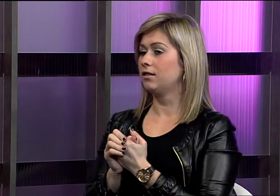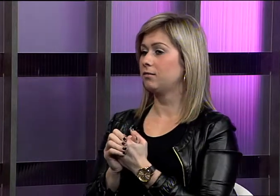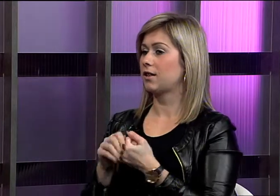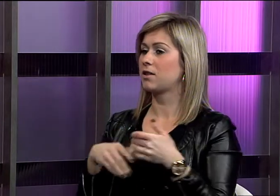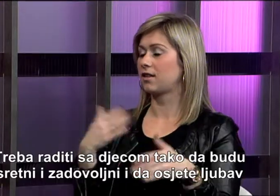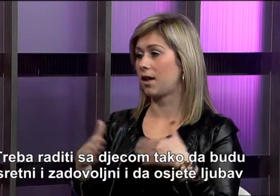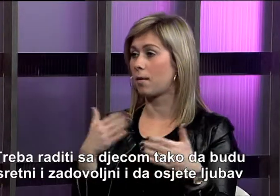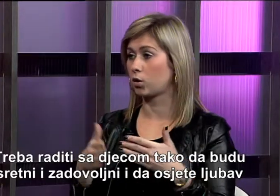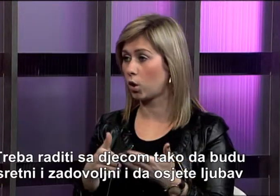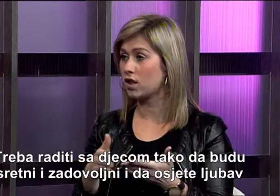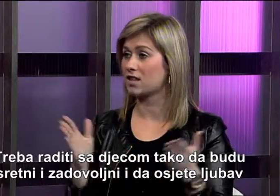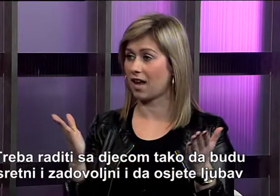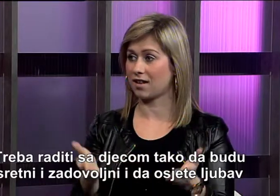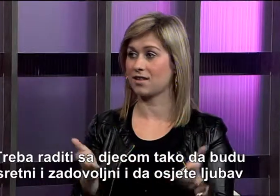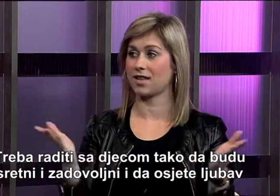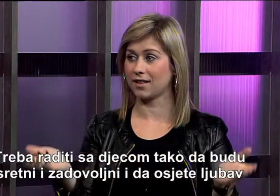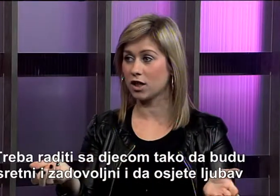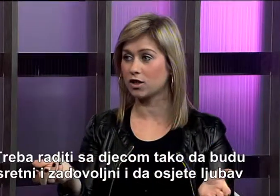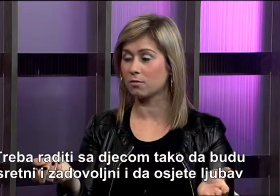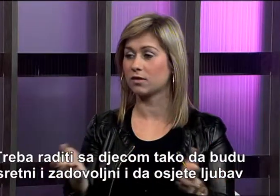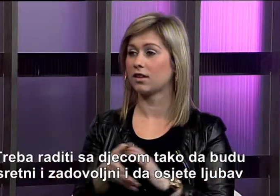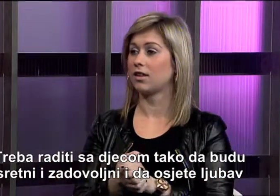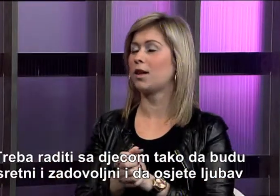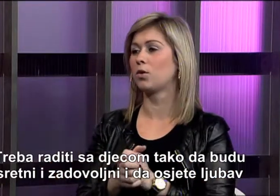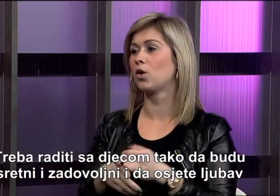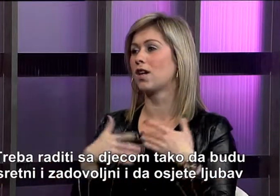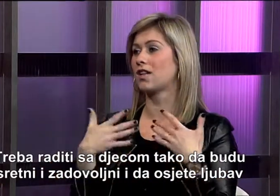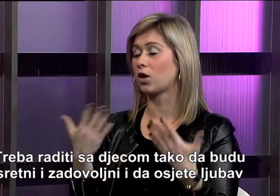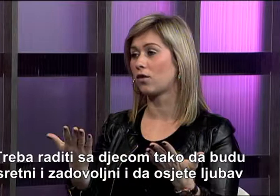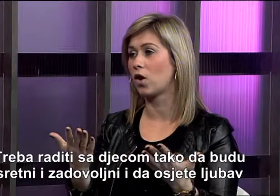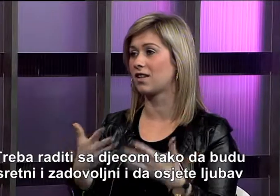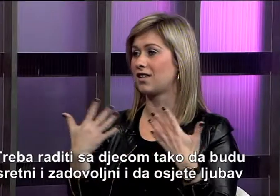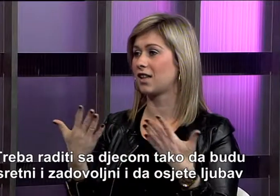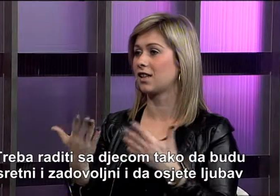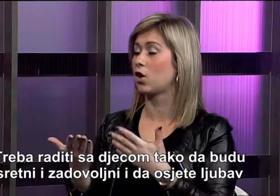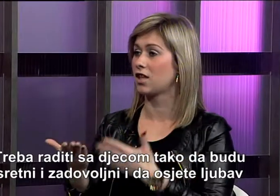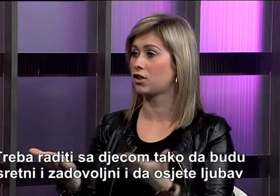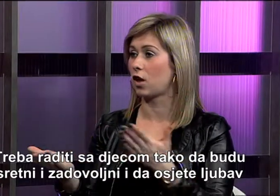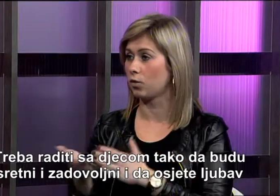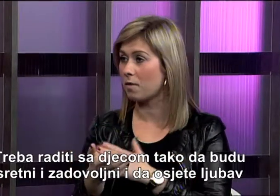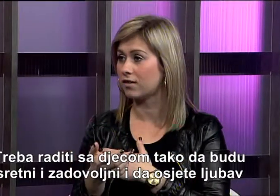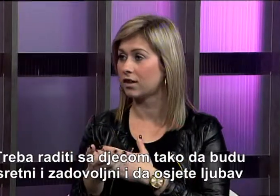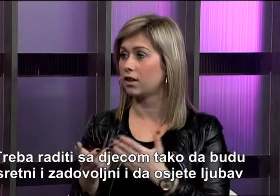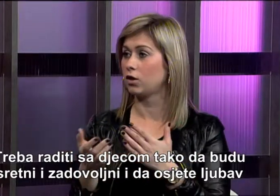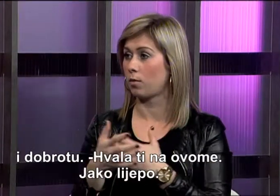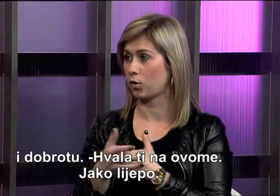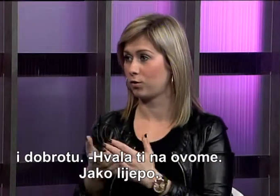I tamo se treba potruditi, raditi sa djetom, da budu oni da to voljni, treti da osjećaju ljubav i